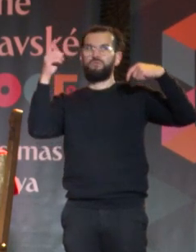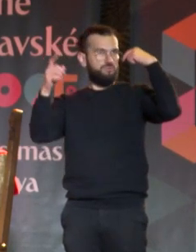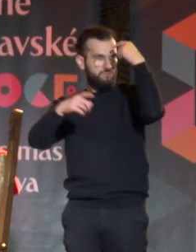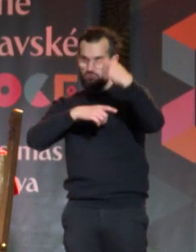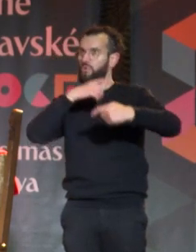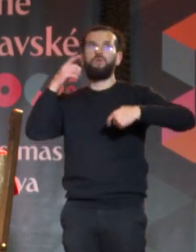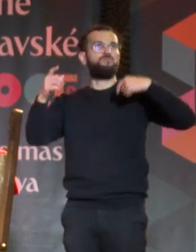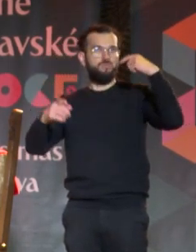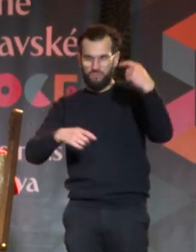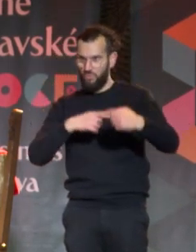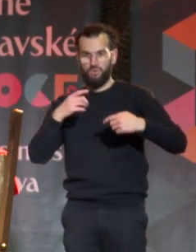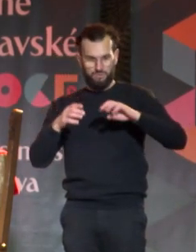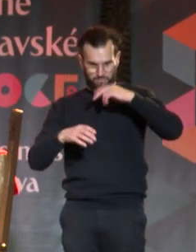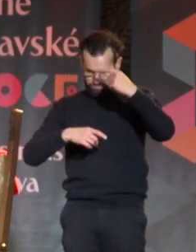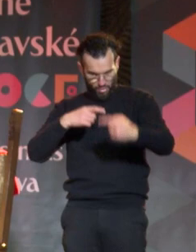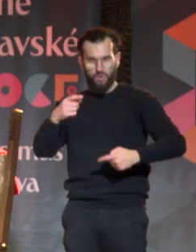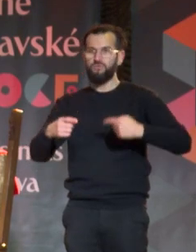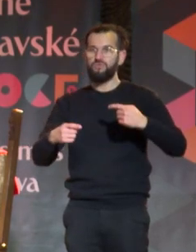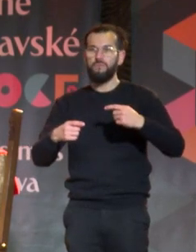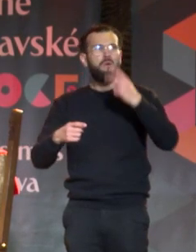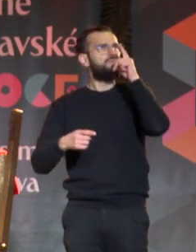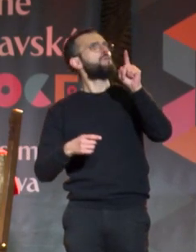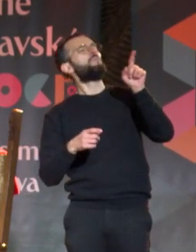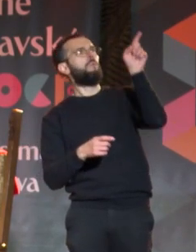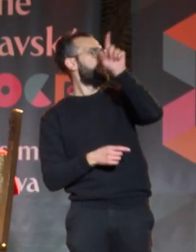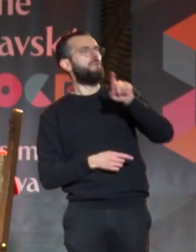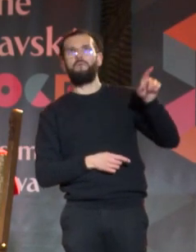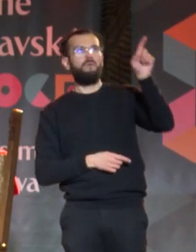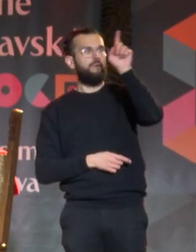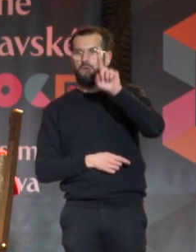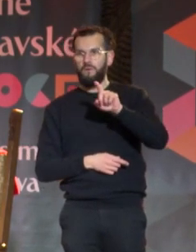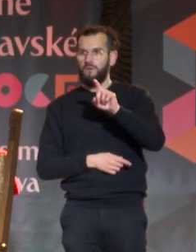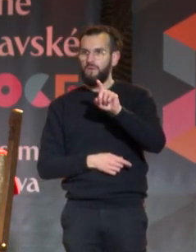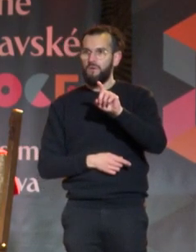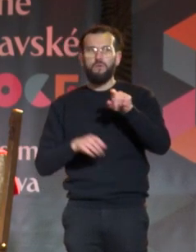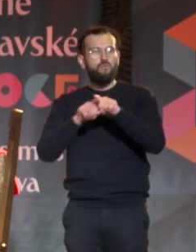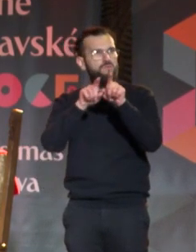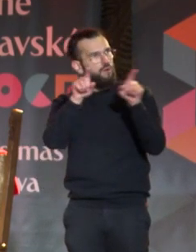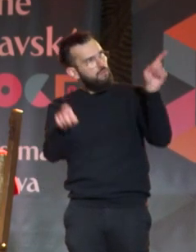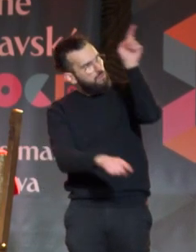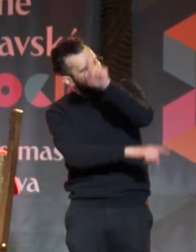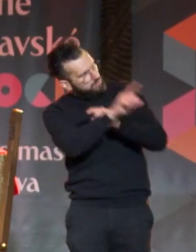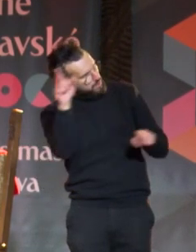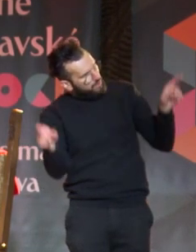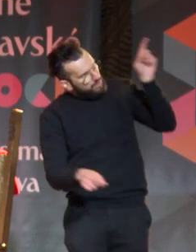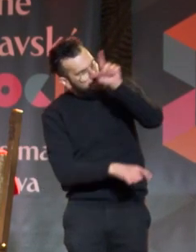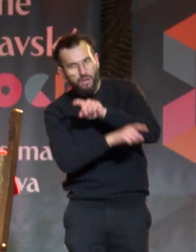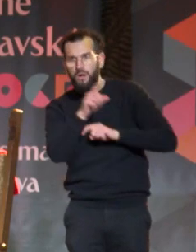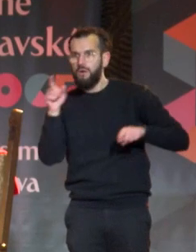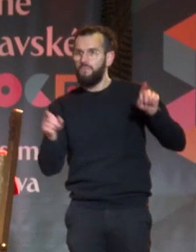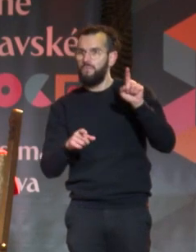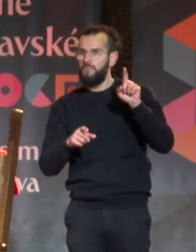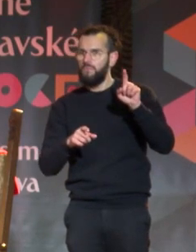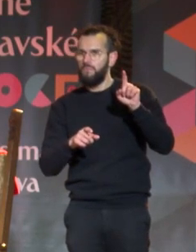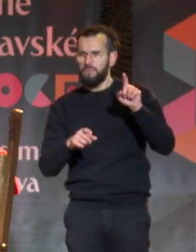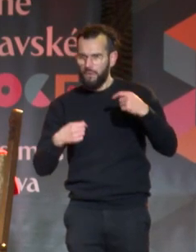schody vyletia hore, tepané zábradlie je zrazu len šmuha, socha múzy robí mlynské kolesá,